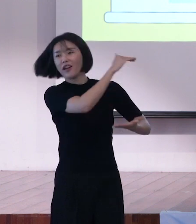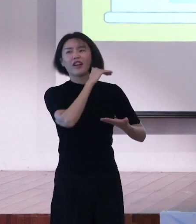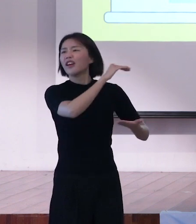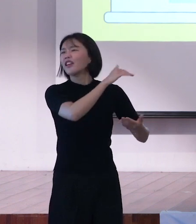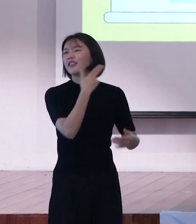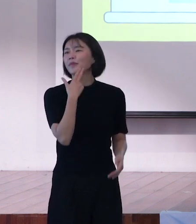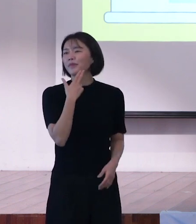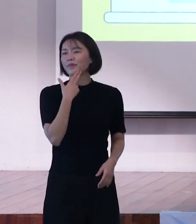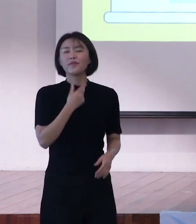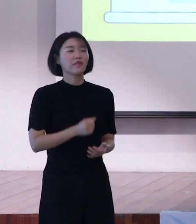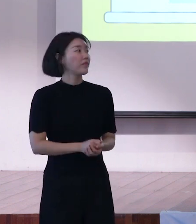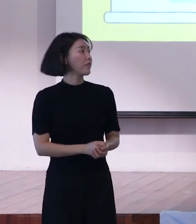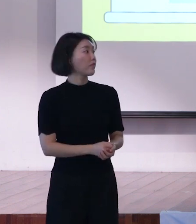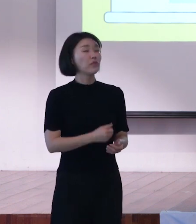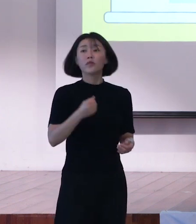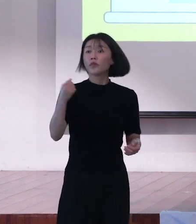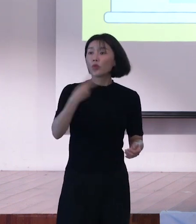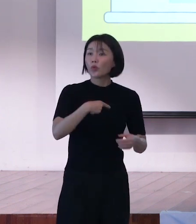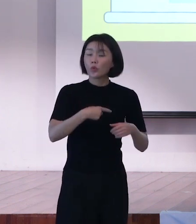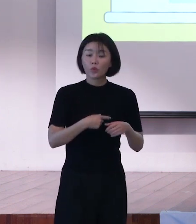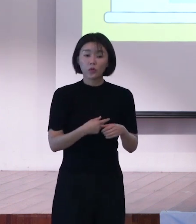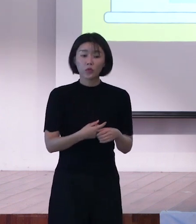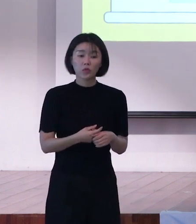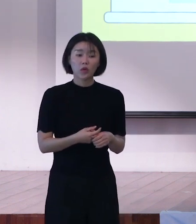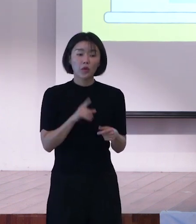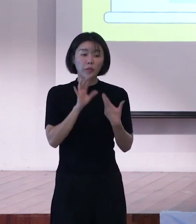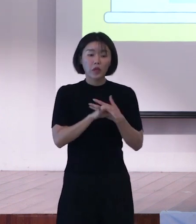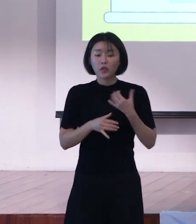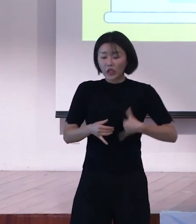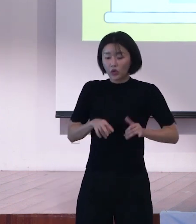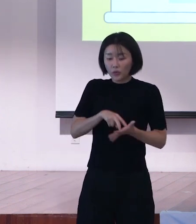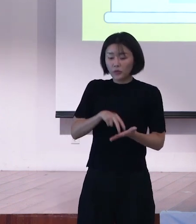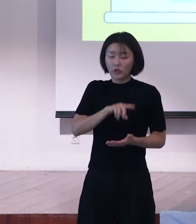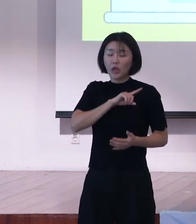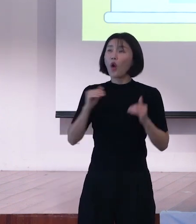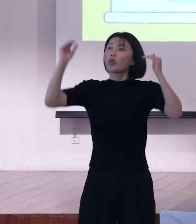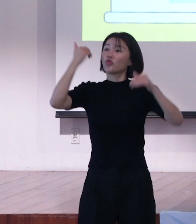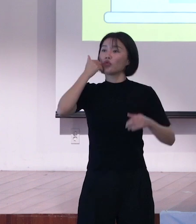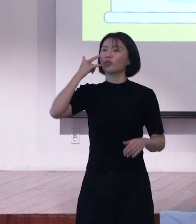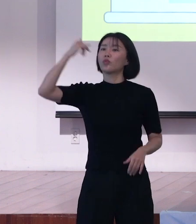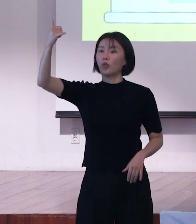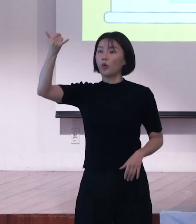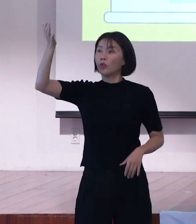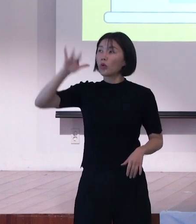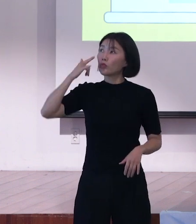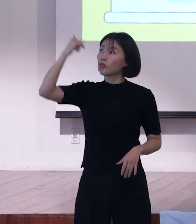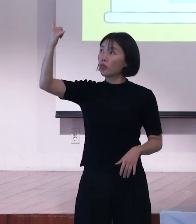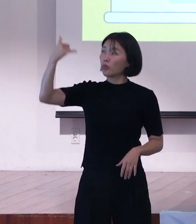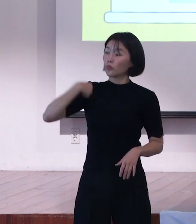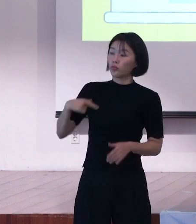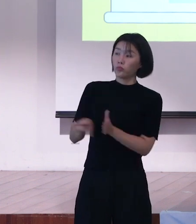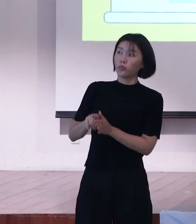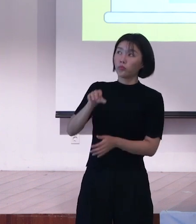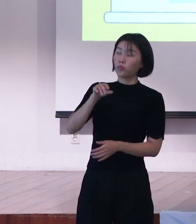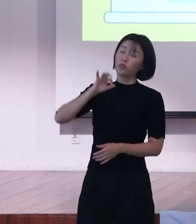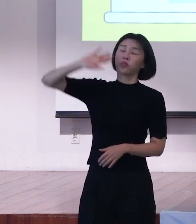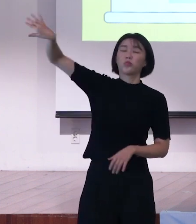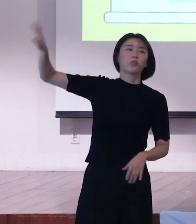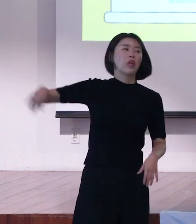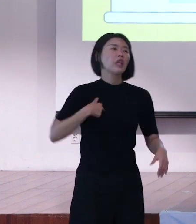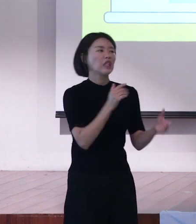더 사소한 문제로부터 부모와 상담을 할 수 없게 된다고 저는 생각을 합니다. 그 이유는